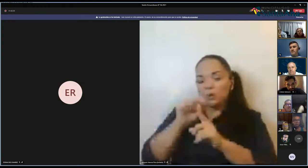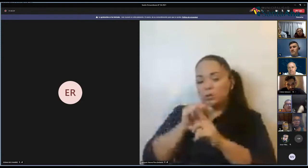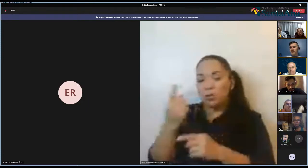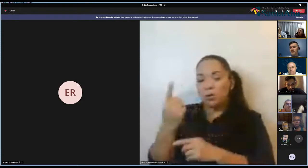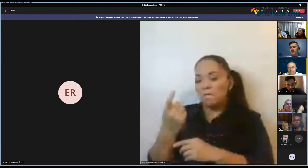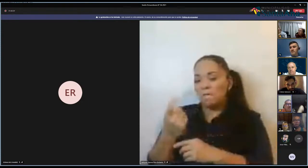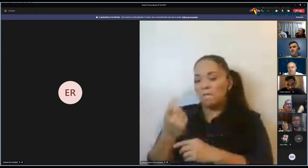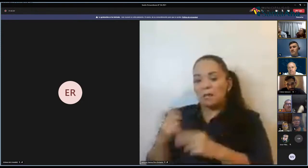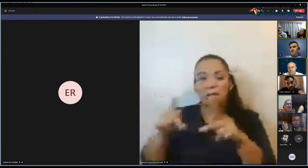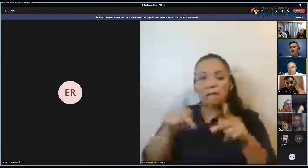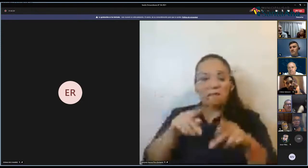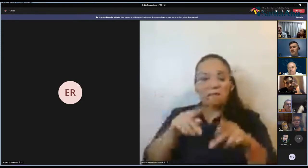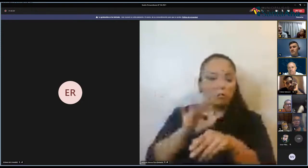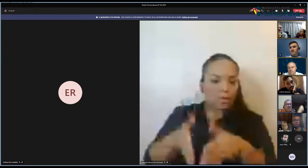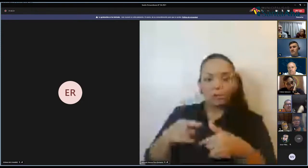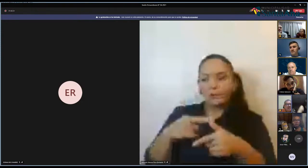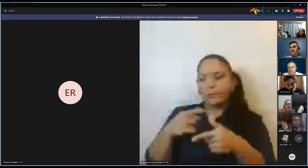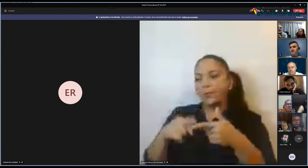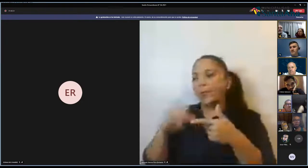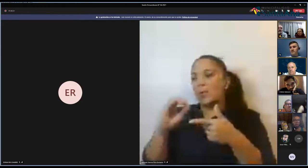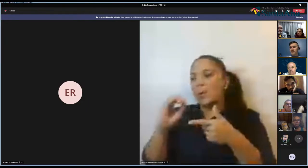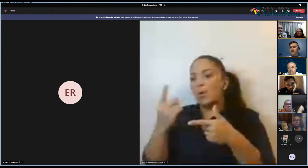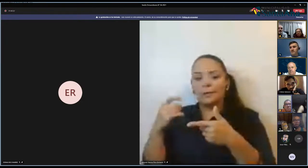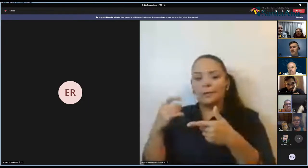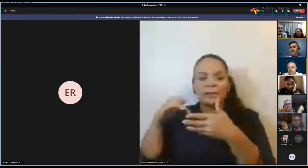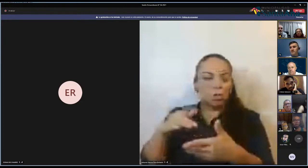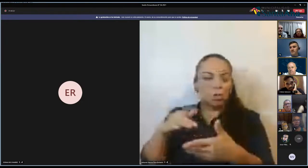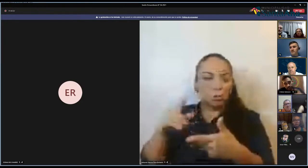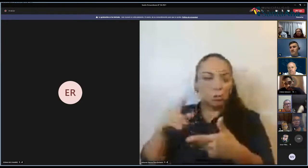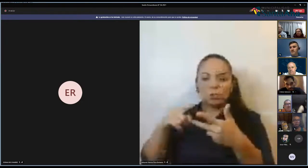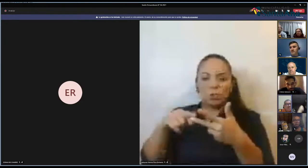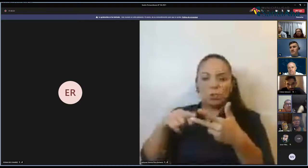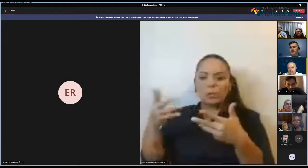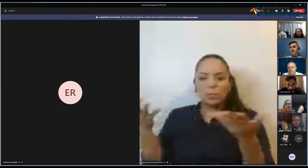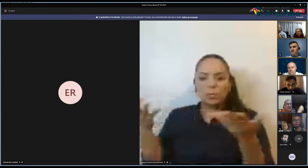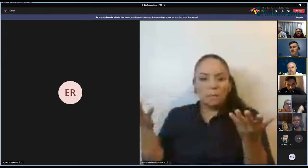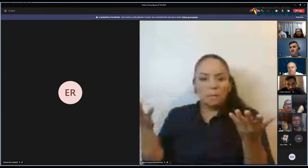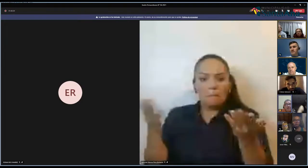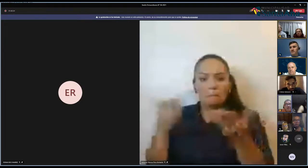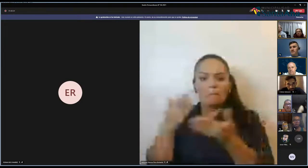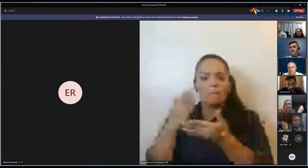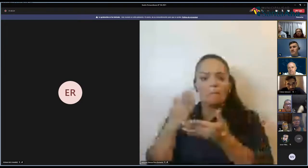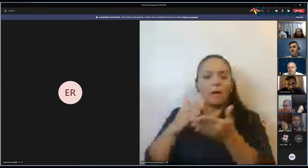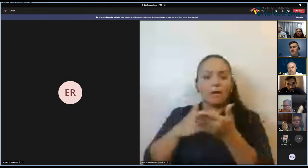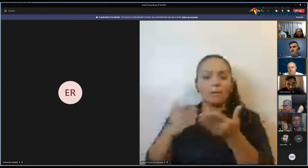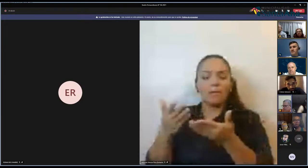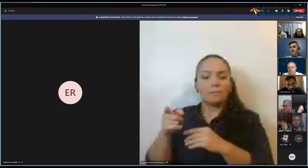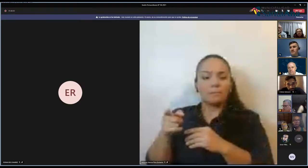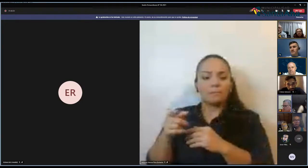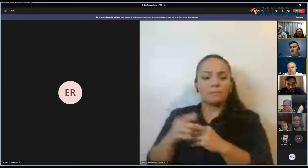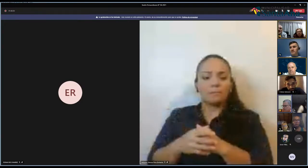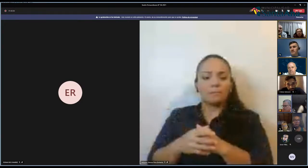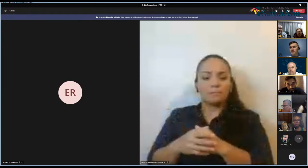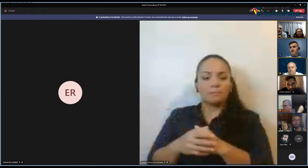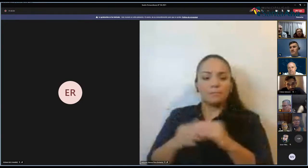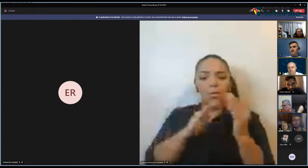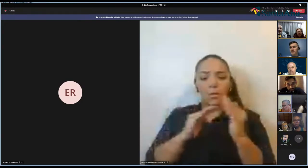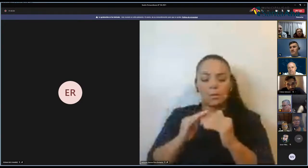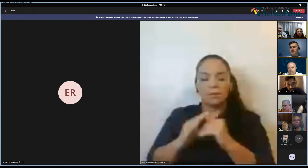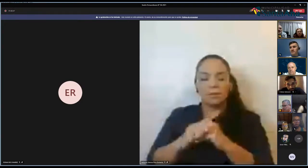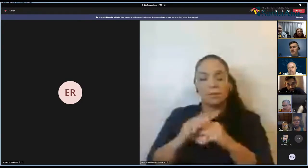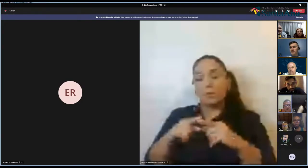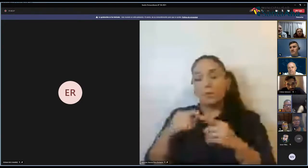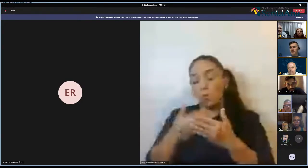o que les falte en estudios u otras cosas en la parte de de de urbanismo pero bueno igual